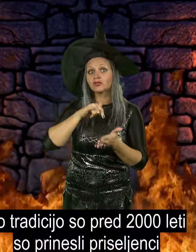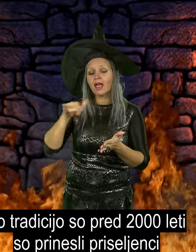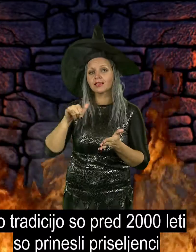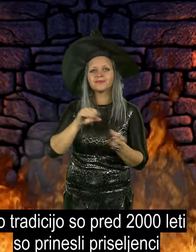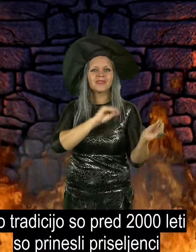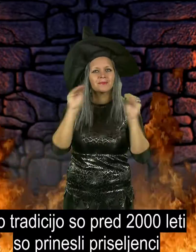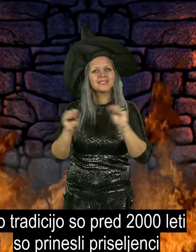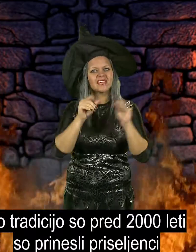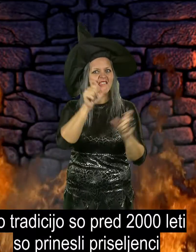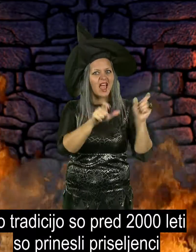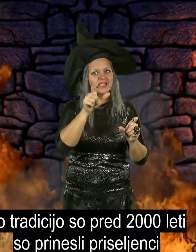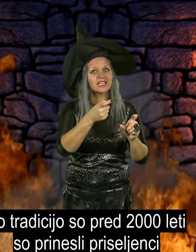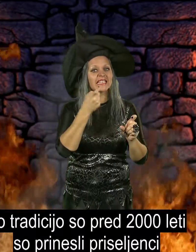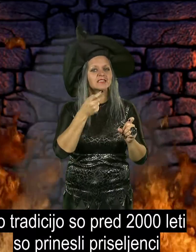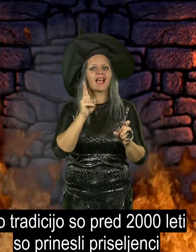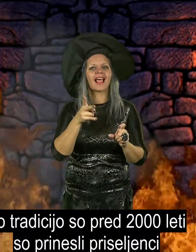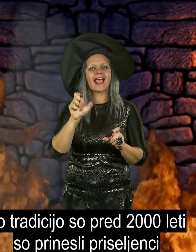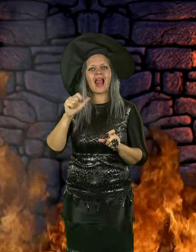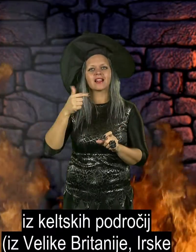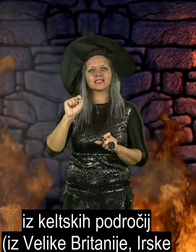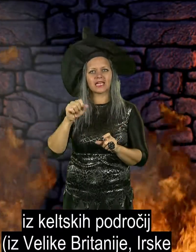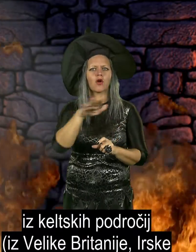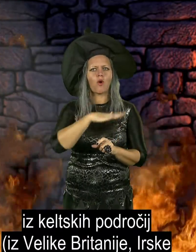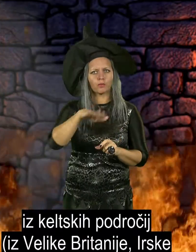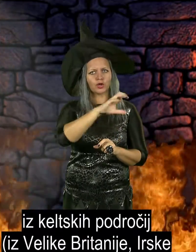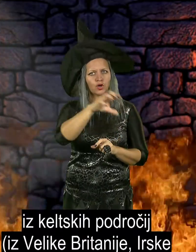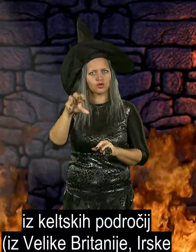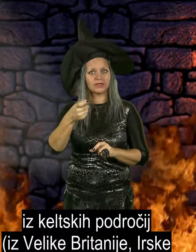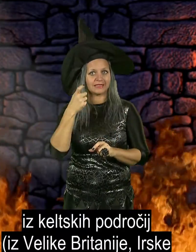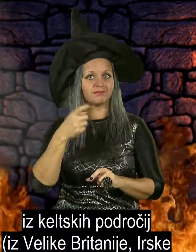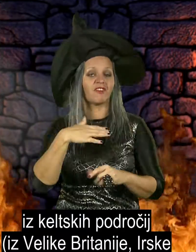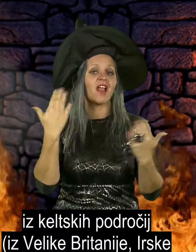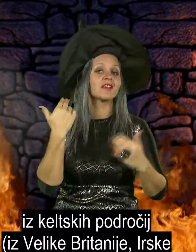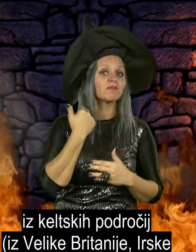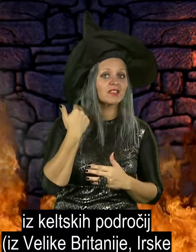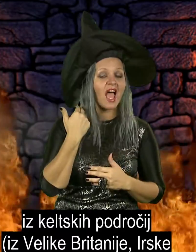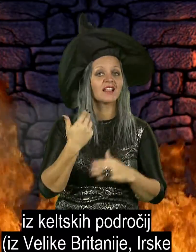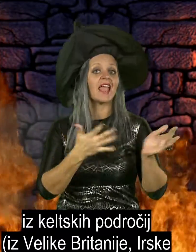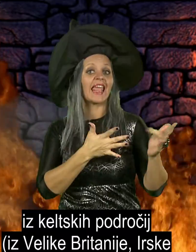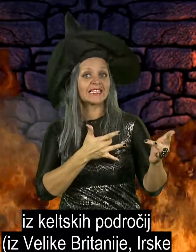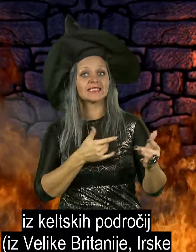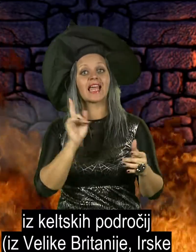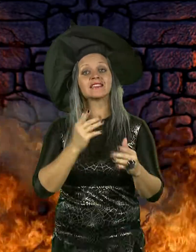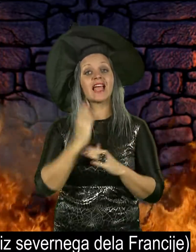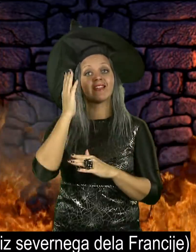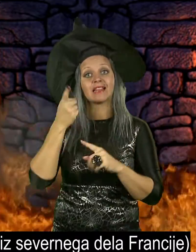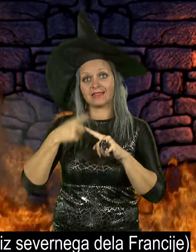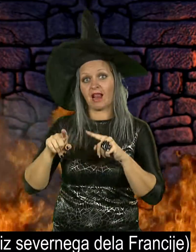2000 leti na ameriška, avstralska in novozelandska tla prinesli priseljenci iz keltskih področij, iz Velike